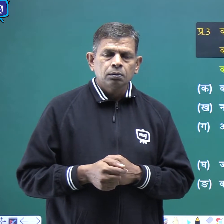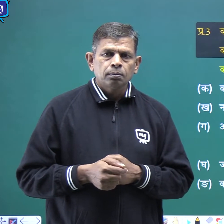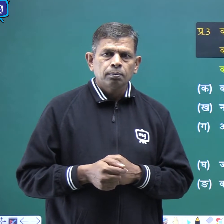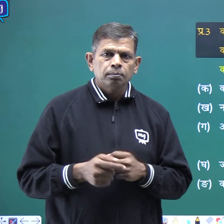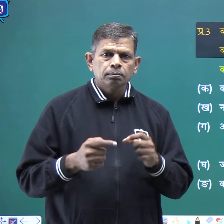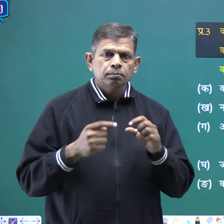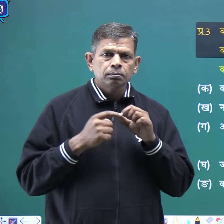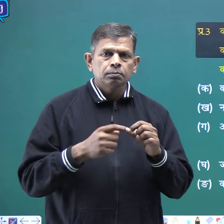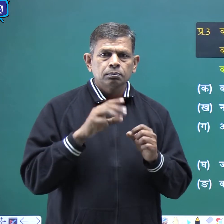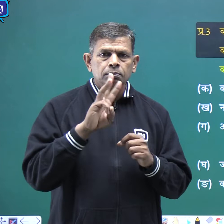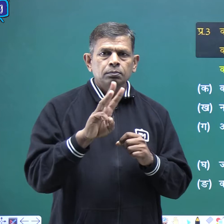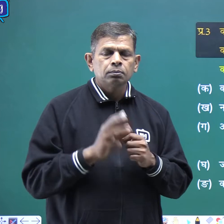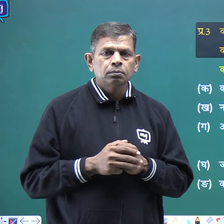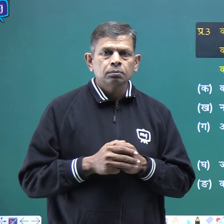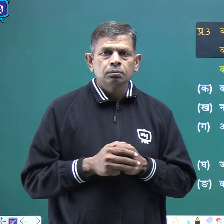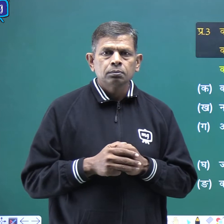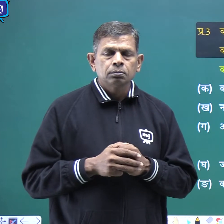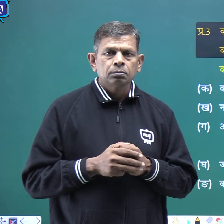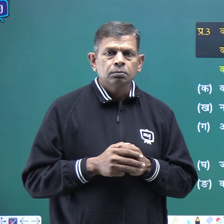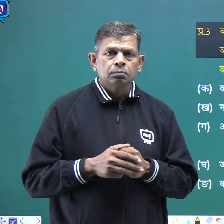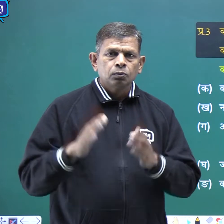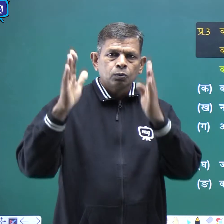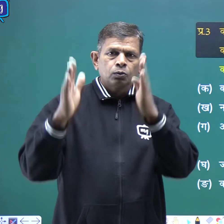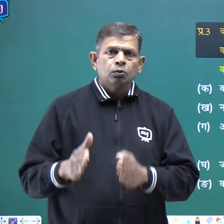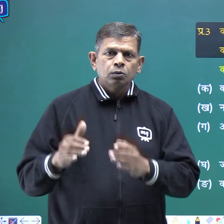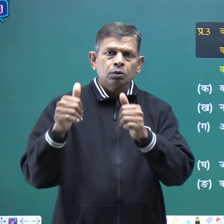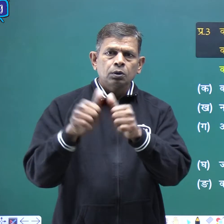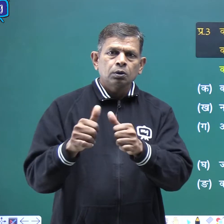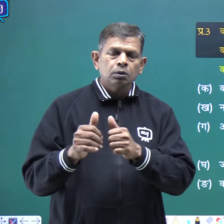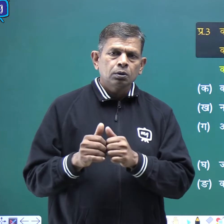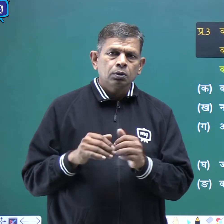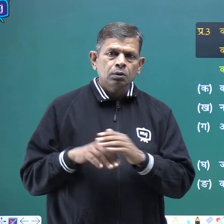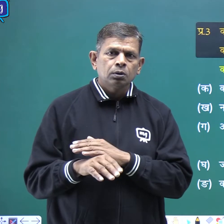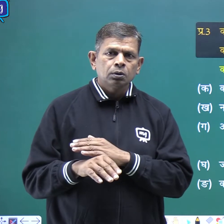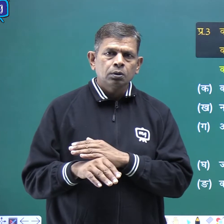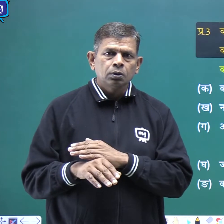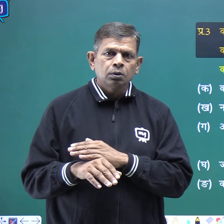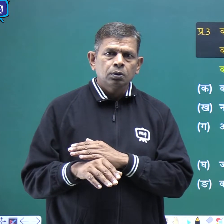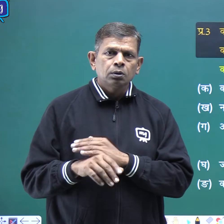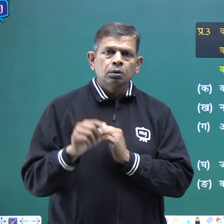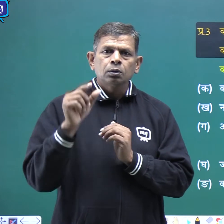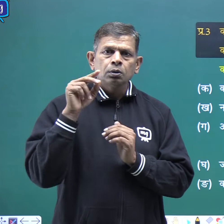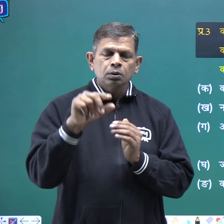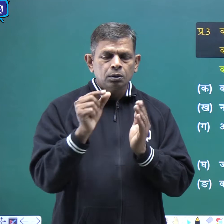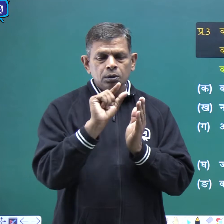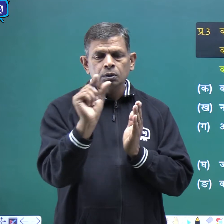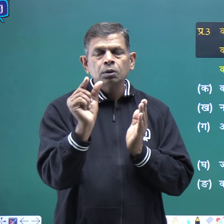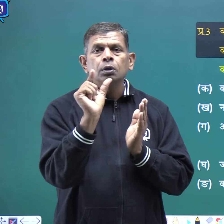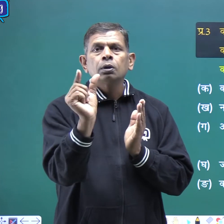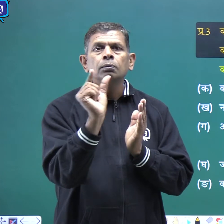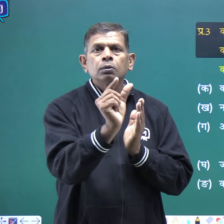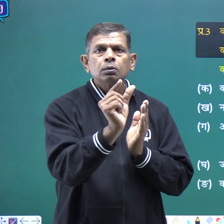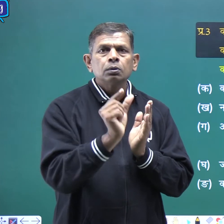प्रश्न 3, कॉलम ए में दिए गए शब्दों का